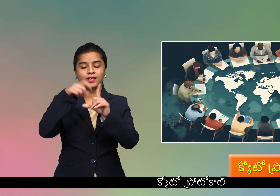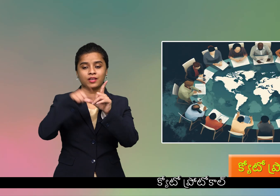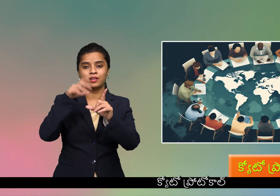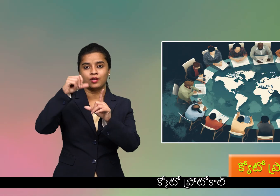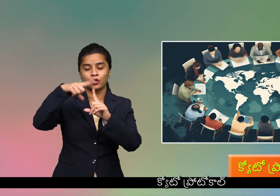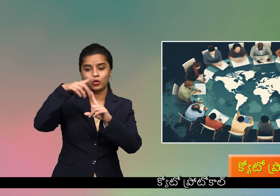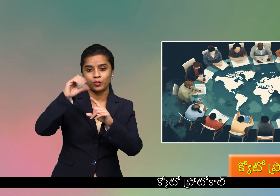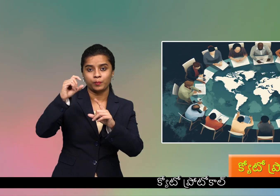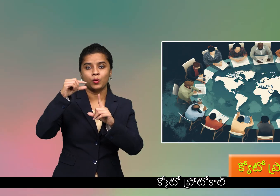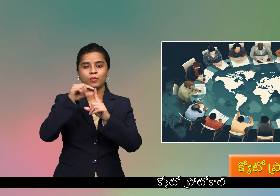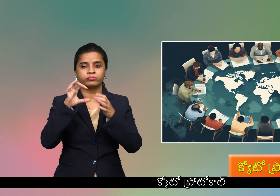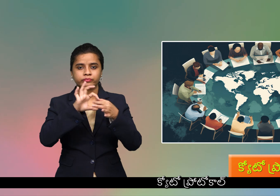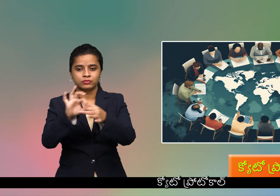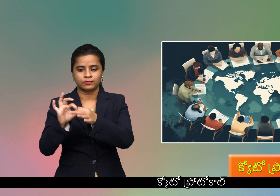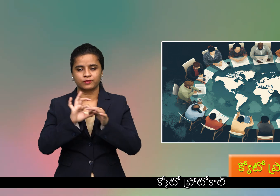క్యోటో ప్రోటోకాల్